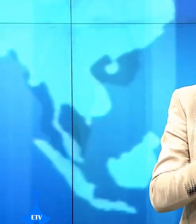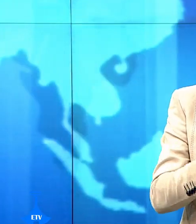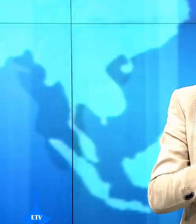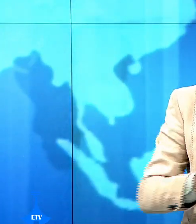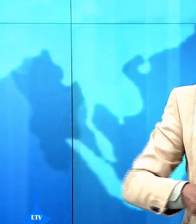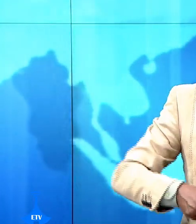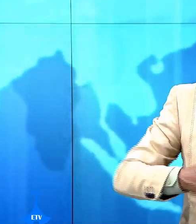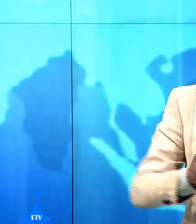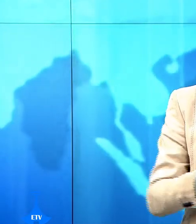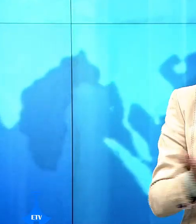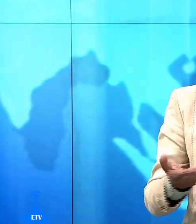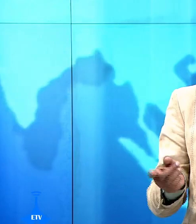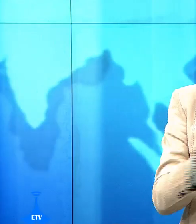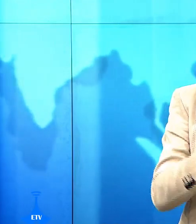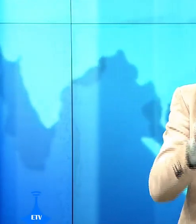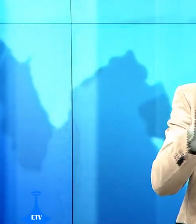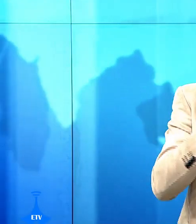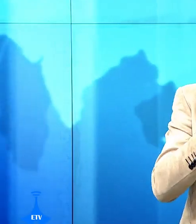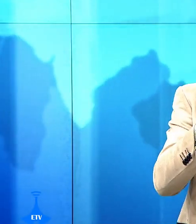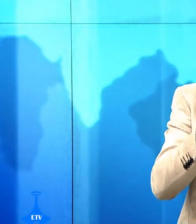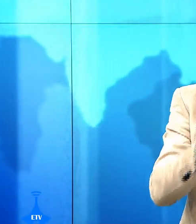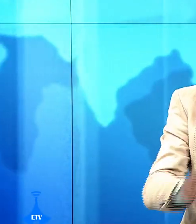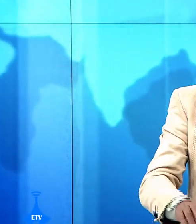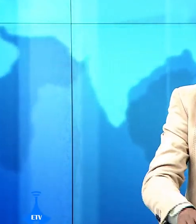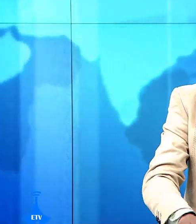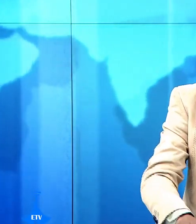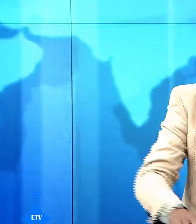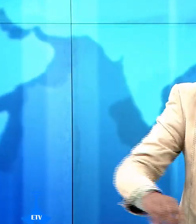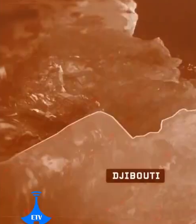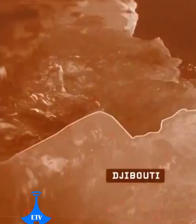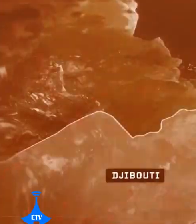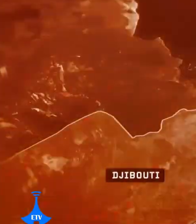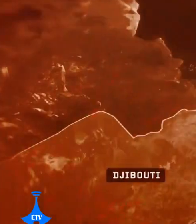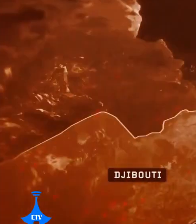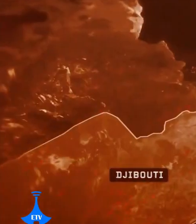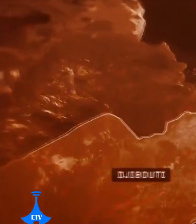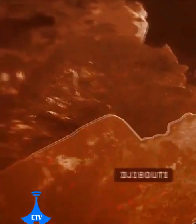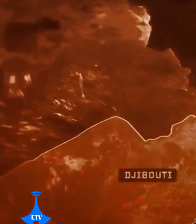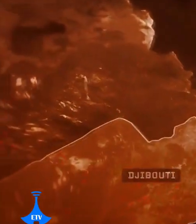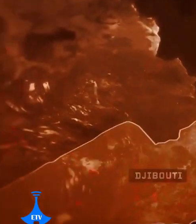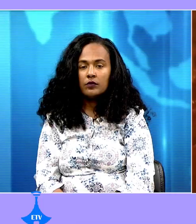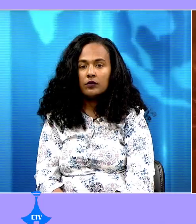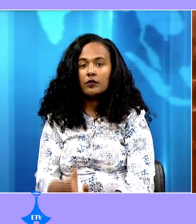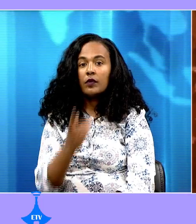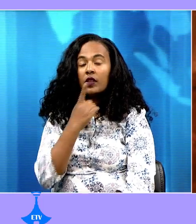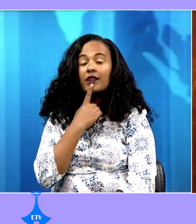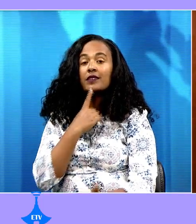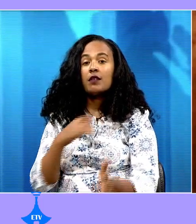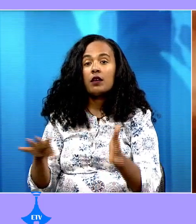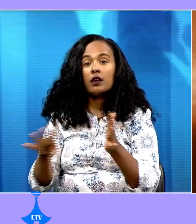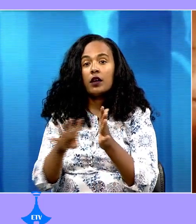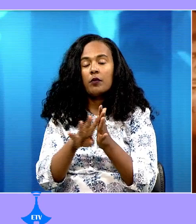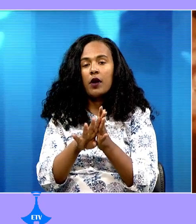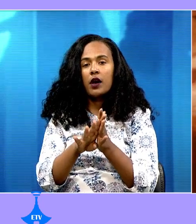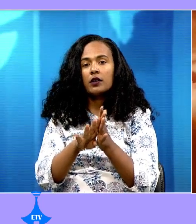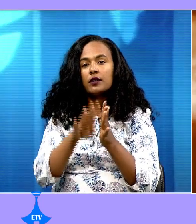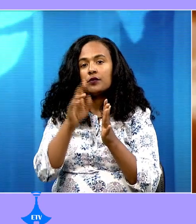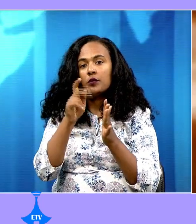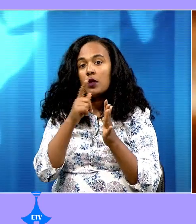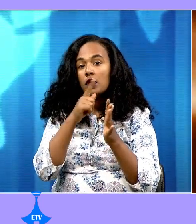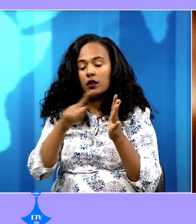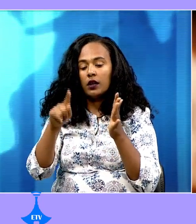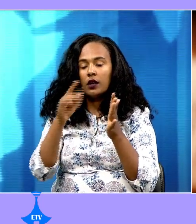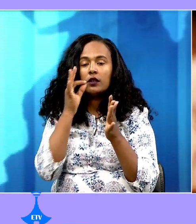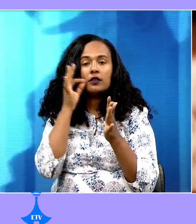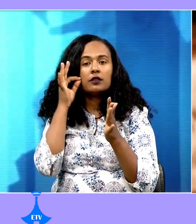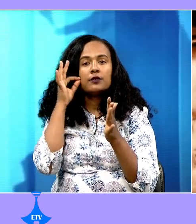እንዲኖራት መስራት የህልውና ጉዳይ መሆኑን ተገልጿል። ቀይ ባህር ከደቡብ ንፍቀ ክበብ ከህንድ ውቅያኖስ